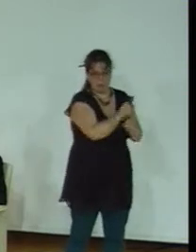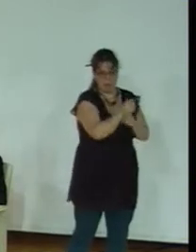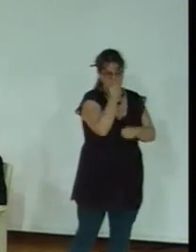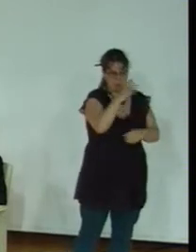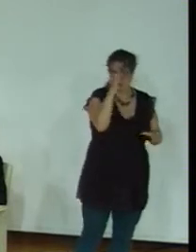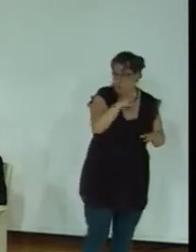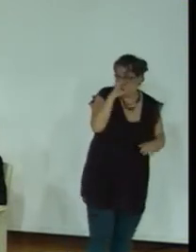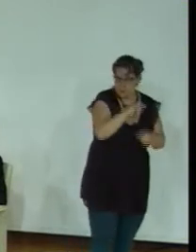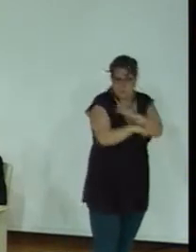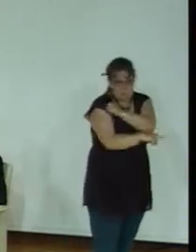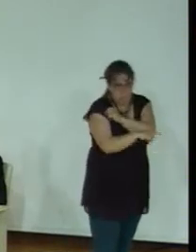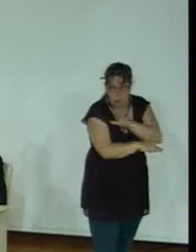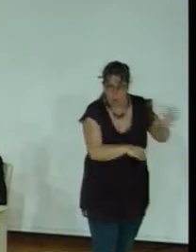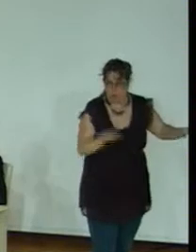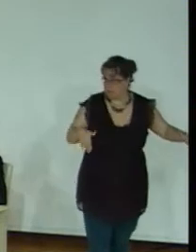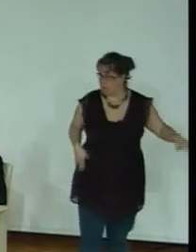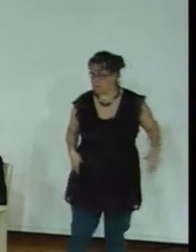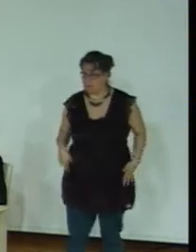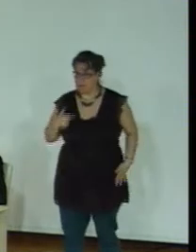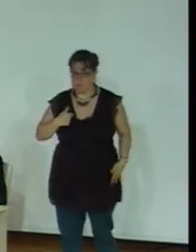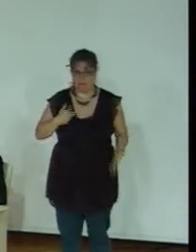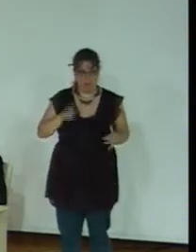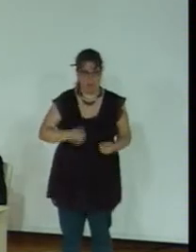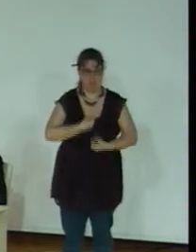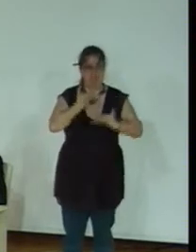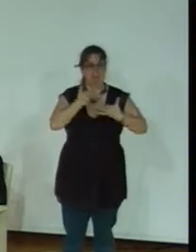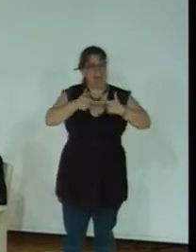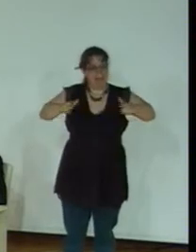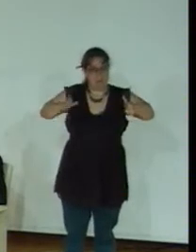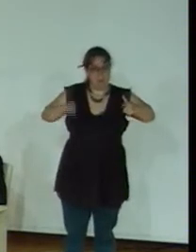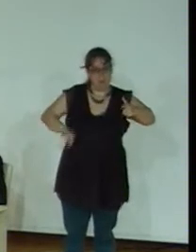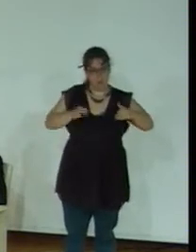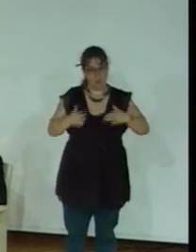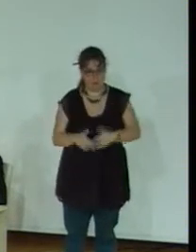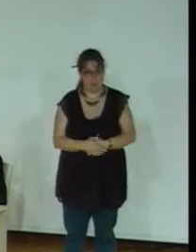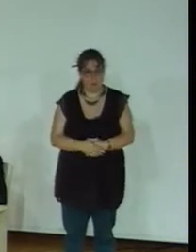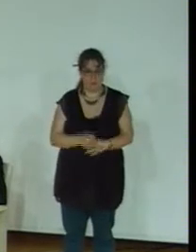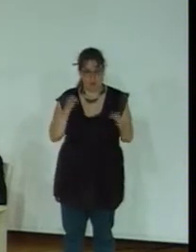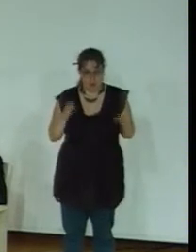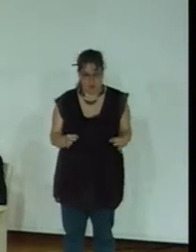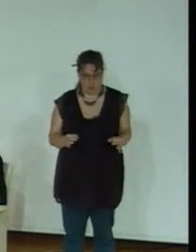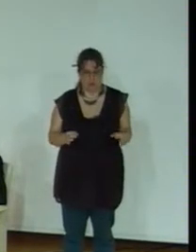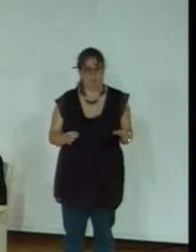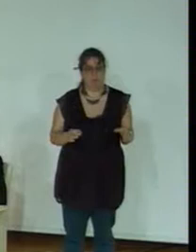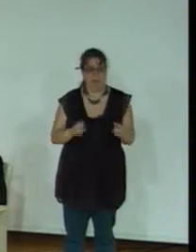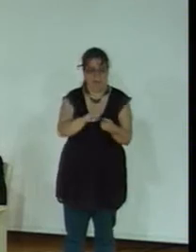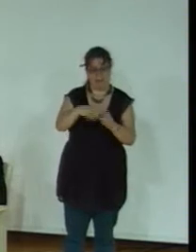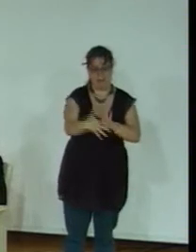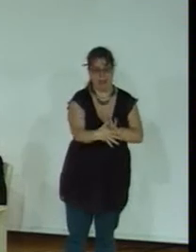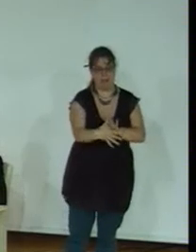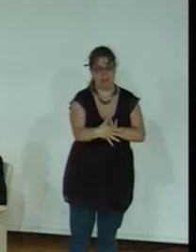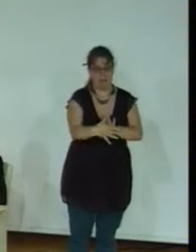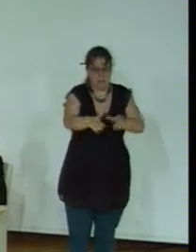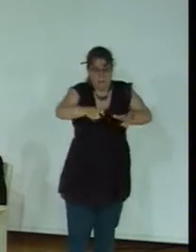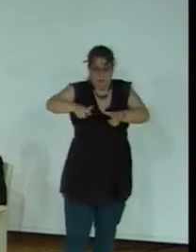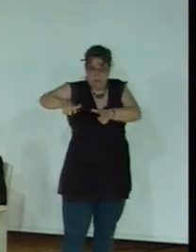et ben vous modifiez votre sincérité. La surveillance globale sur Internet, c'est exactement ça.